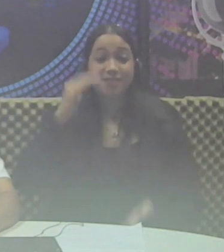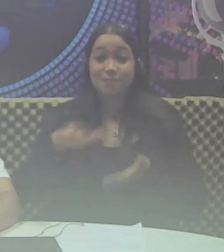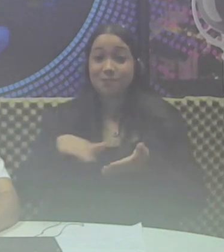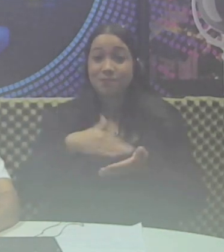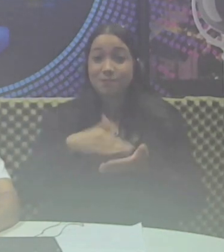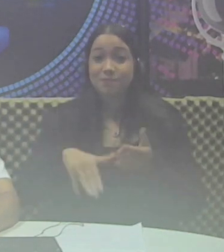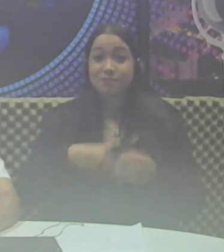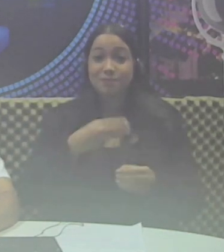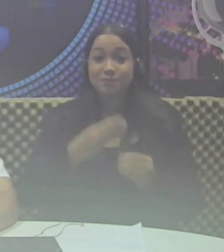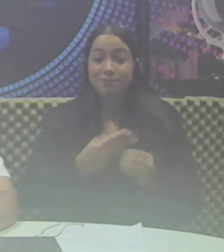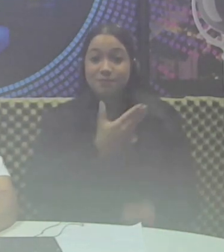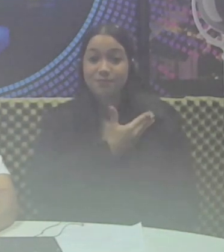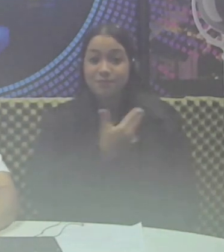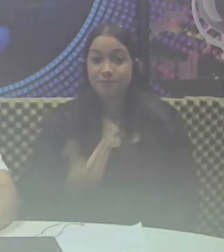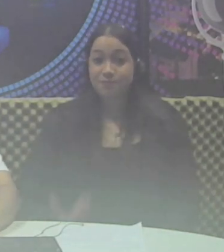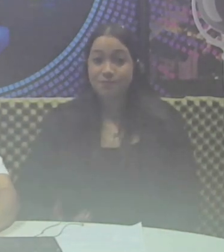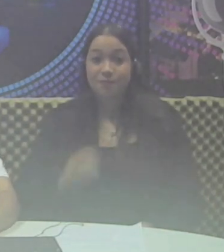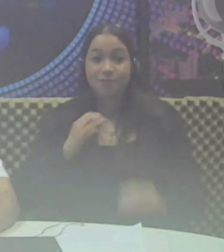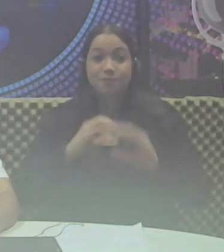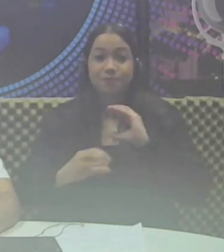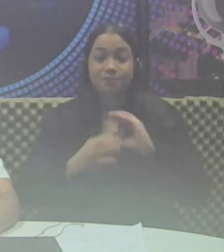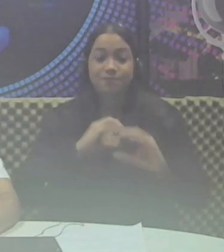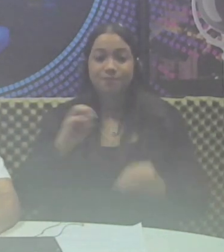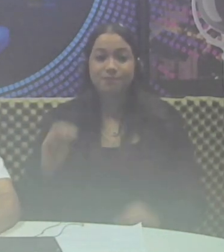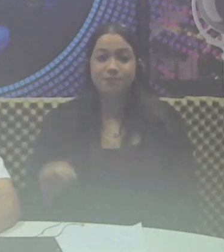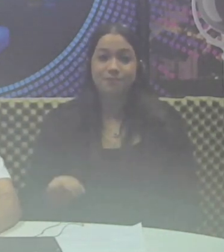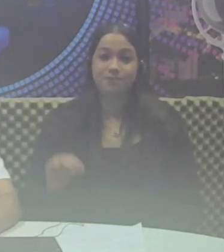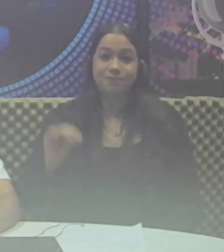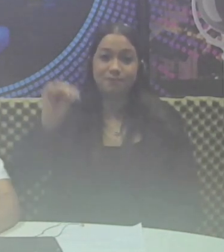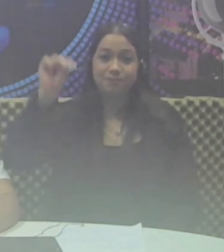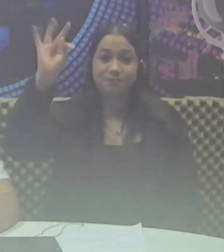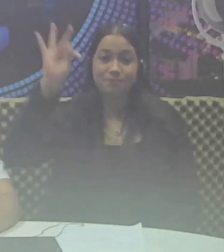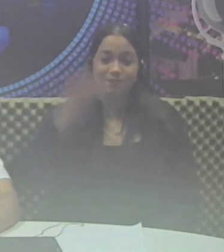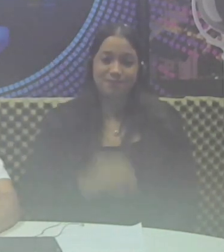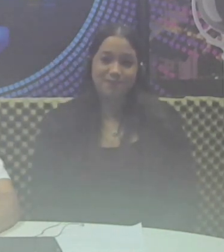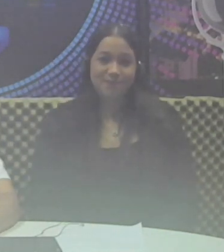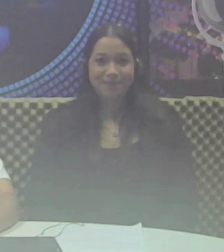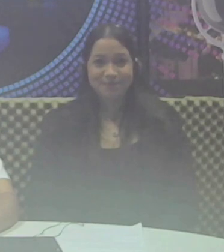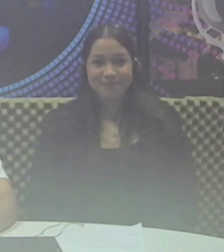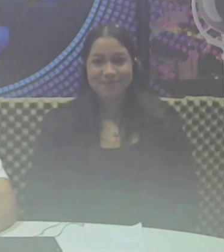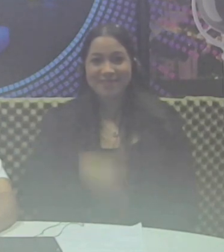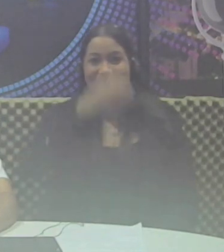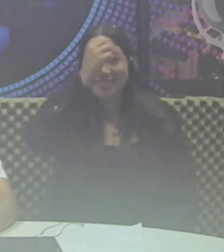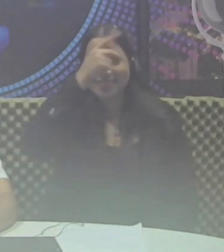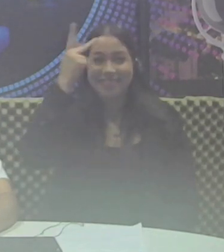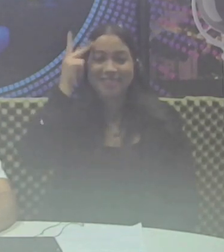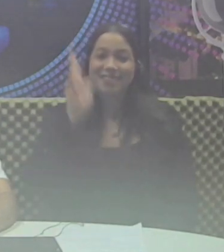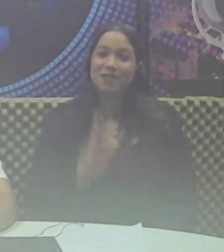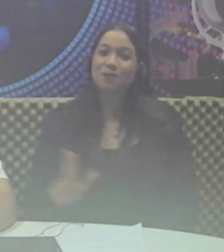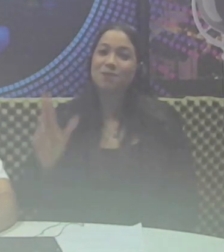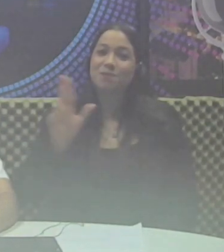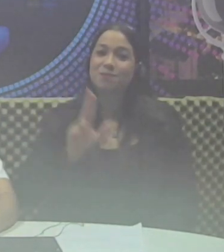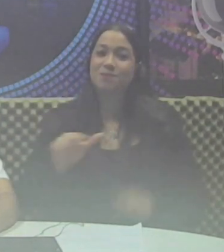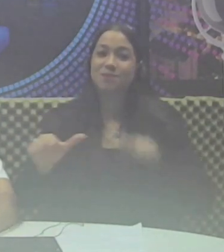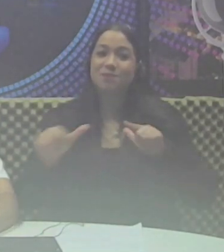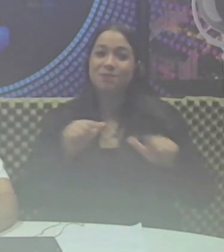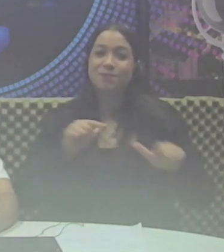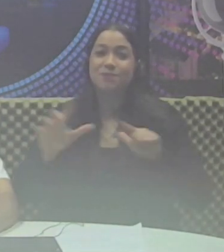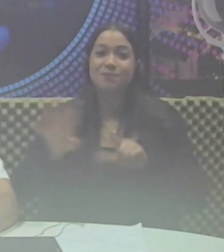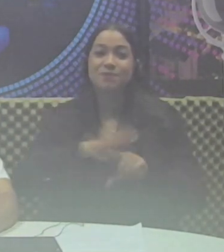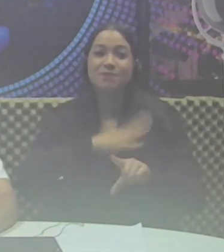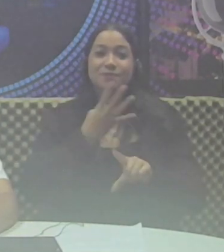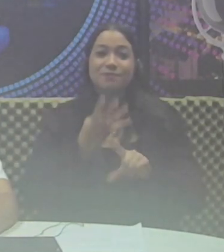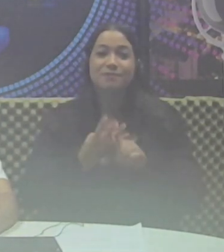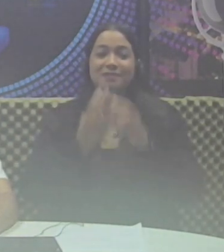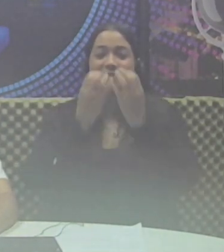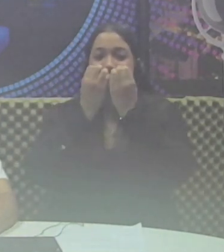Silva. Secretário Municipal de Governo e Comunicação, Marco Túlio de Castro Kalimann. Prefeitura de Uberlândia.